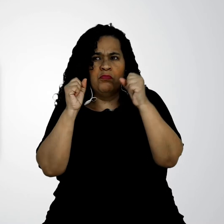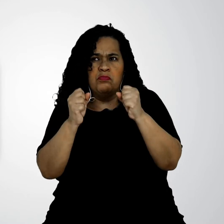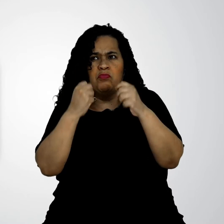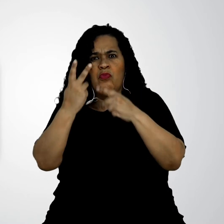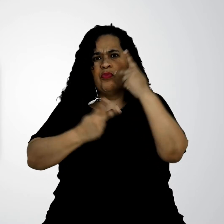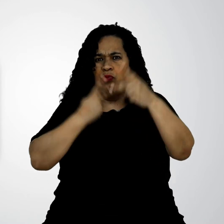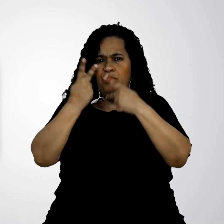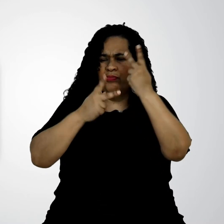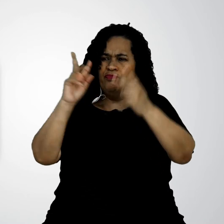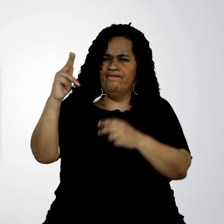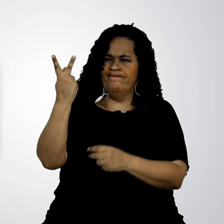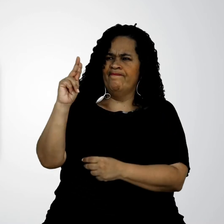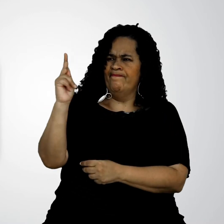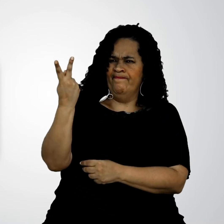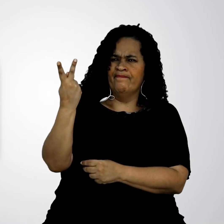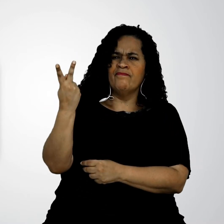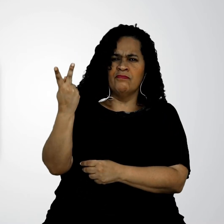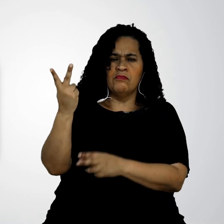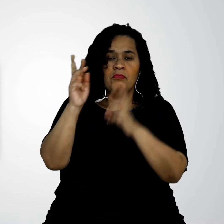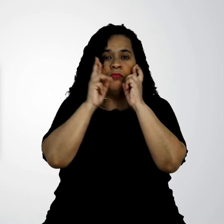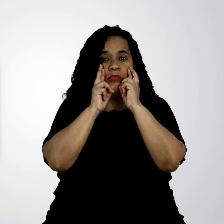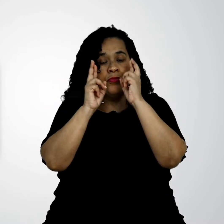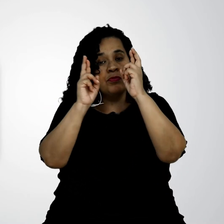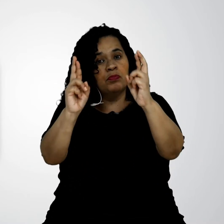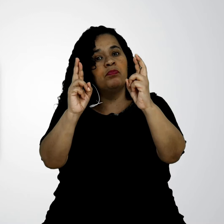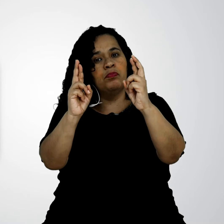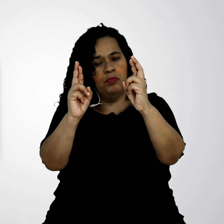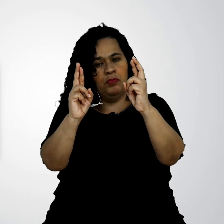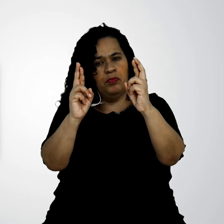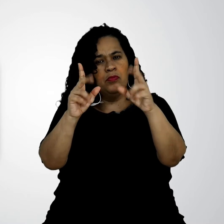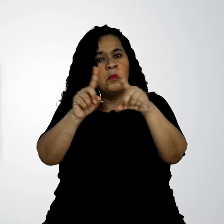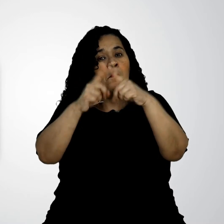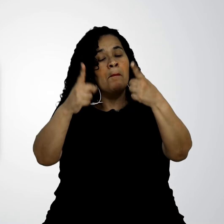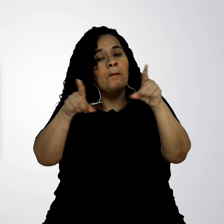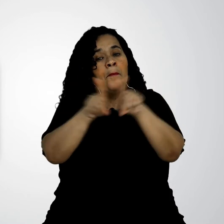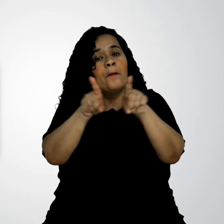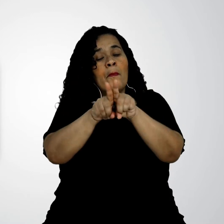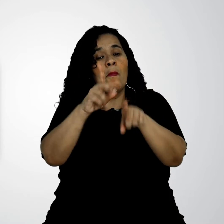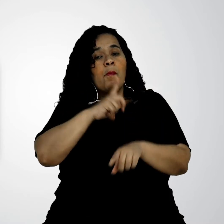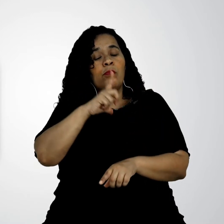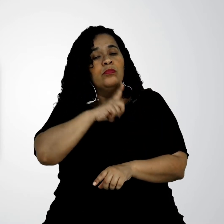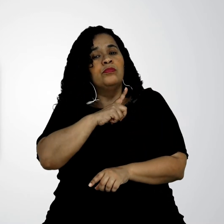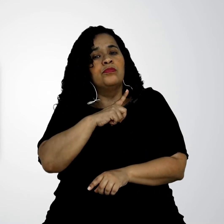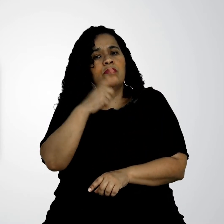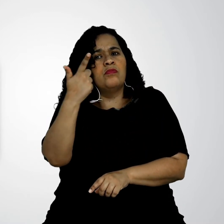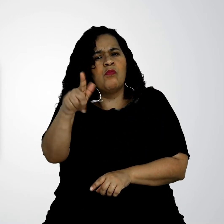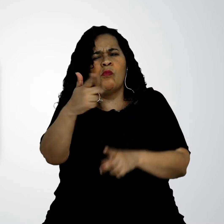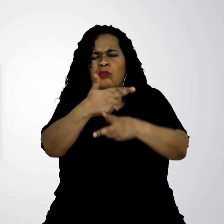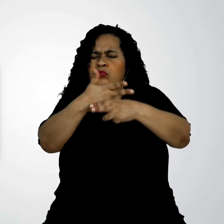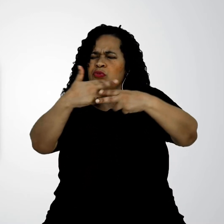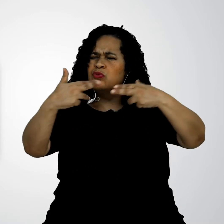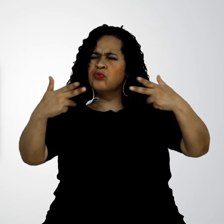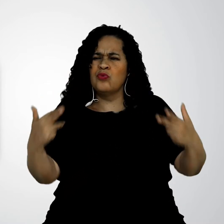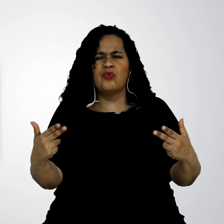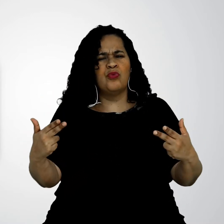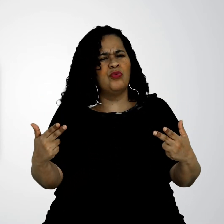homossexualidade, eu acho que aqui cabe por isso até o respeito, né? Mas tem a homossexualidade, mas tem o vício na pornografia, tem o